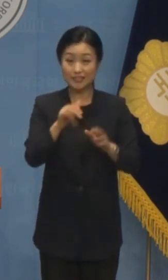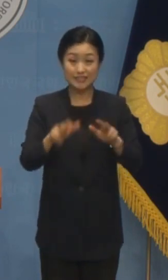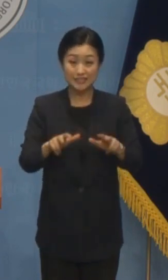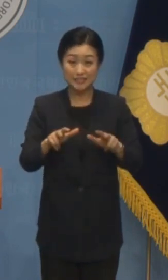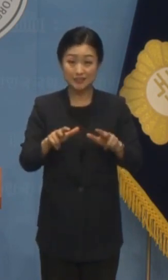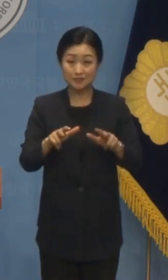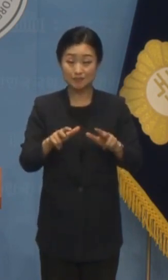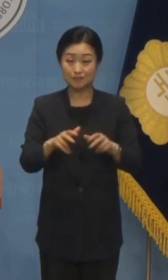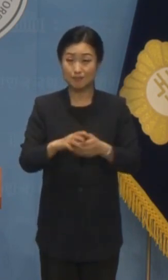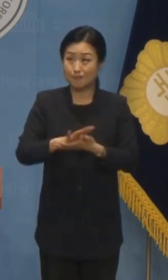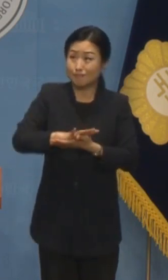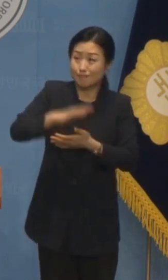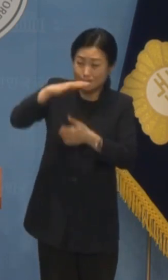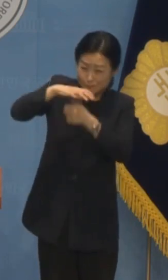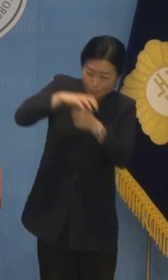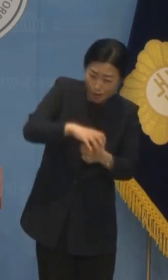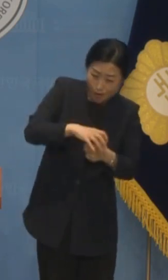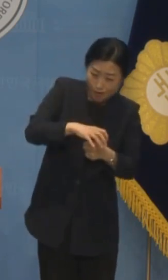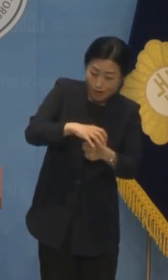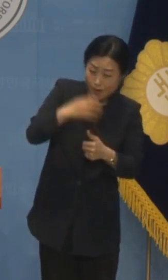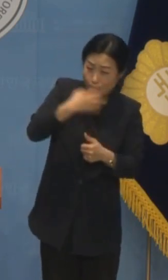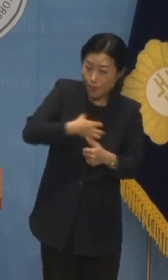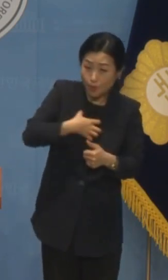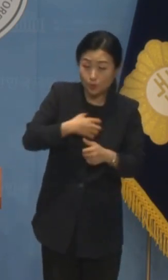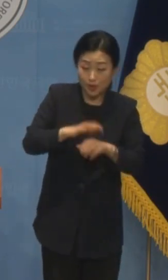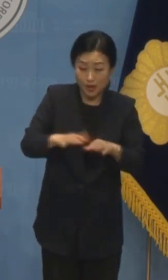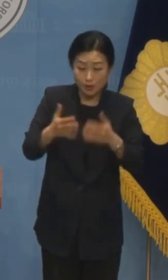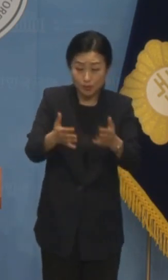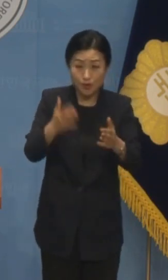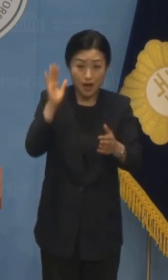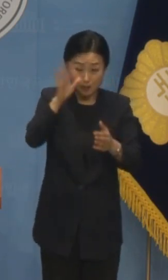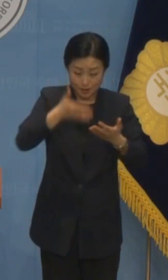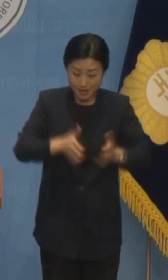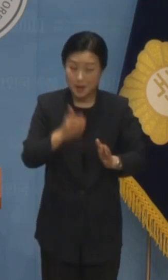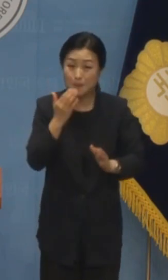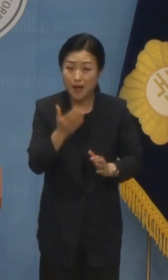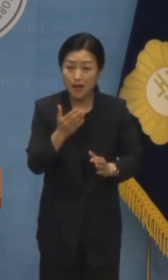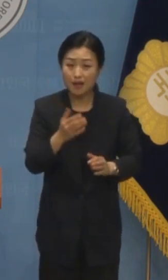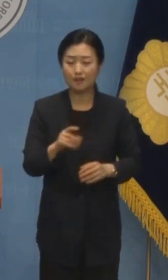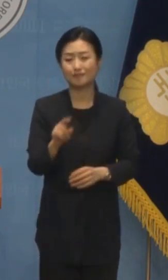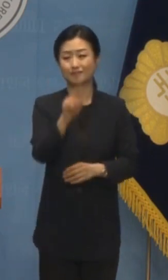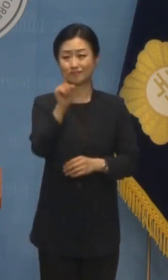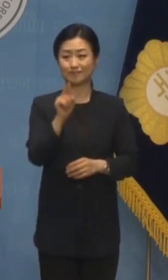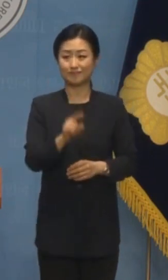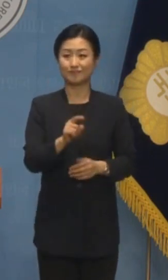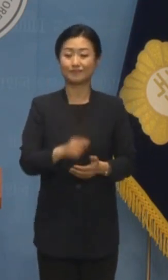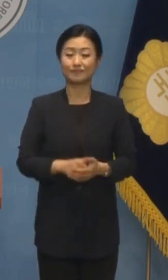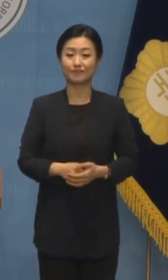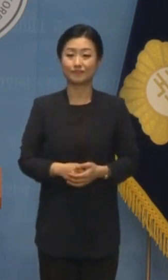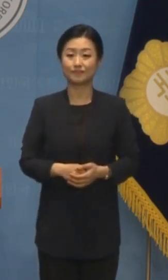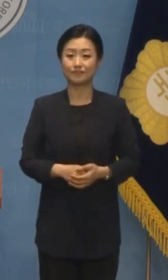세대가 짓눌려 있는데 그 고통을 돌보지 않고 어떻게 미래 세대를 이야기할 수 있겠습니까?